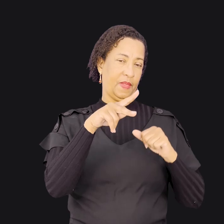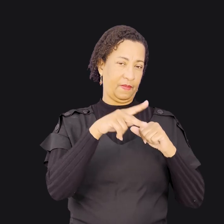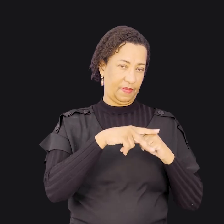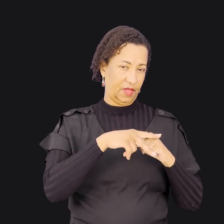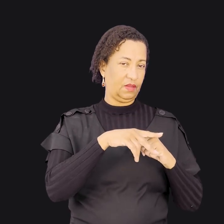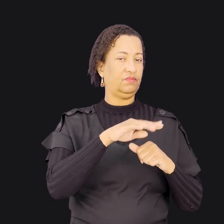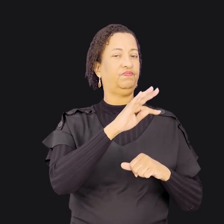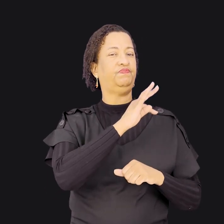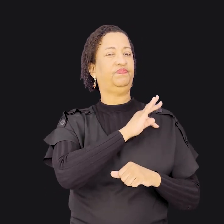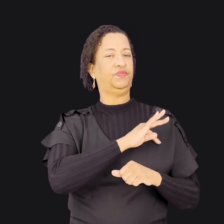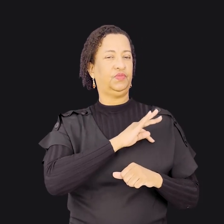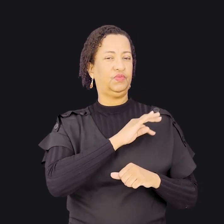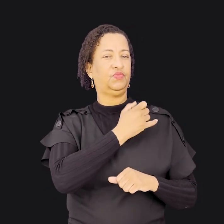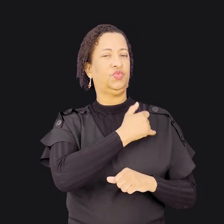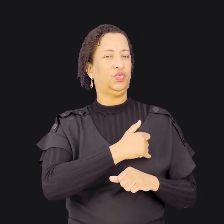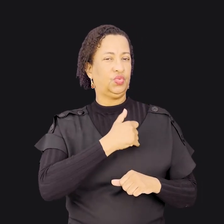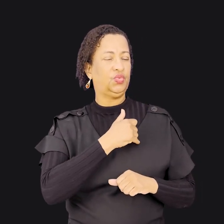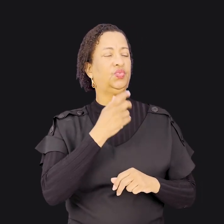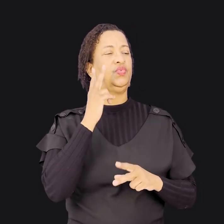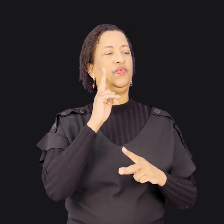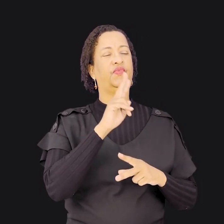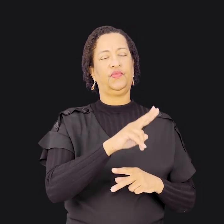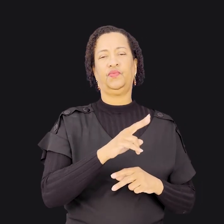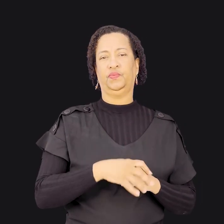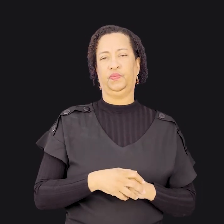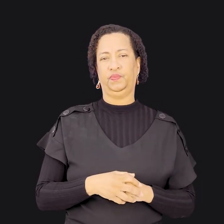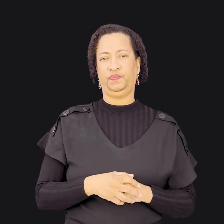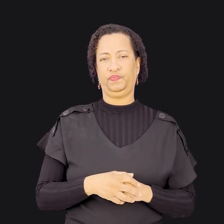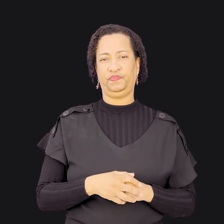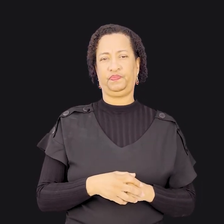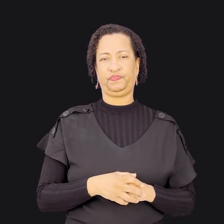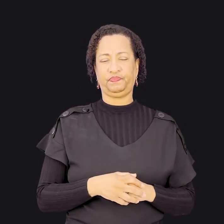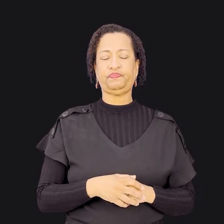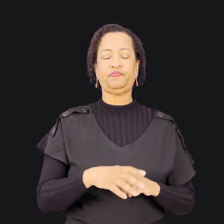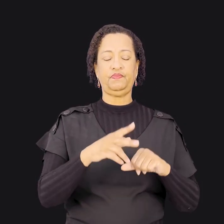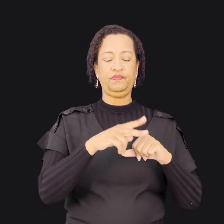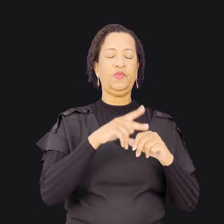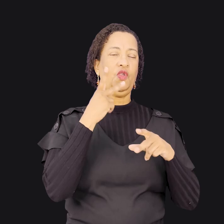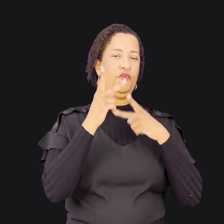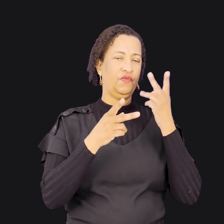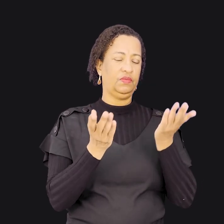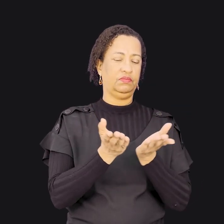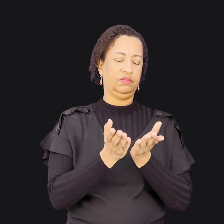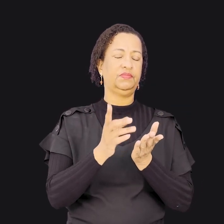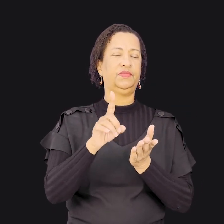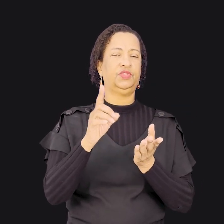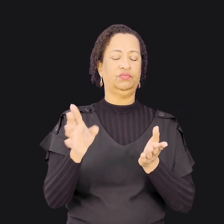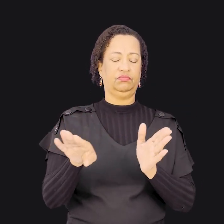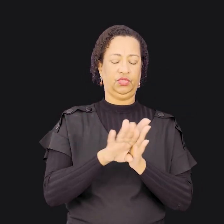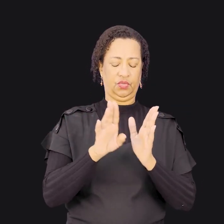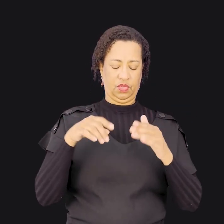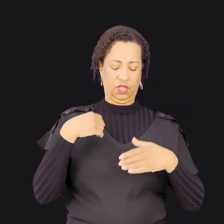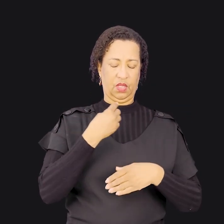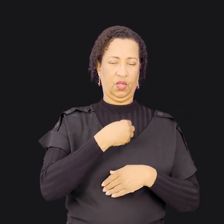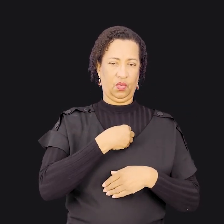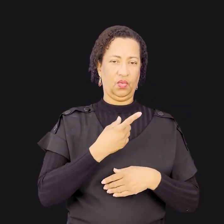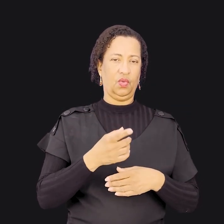a transfiguração de Jesus. Segundo Pedro, a palavra de Deus que chegou até nós através do processo de inspiração é